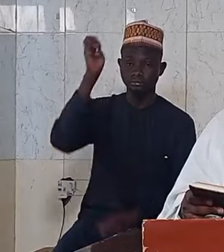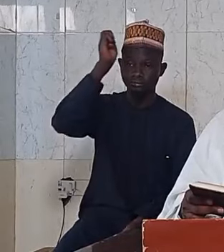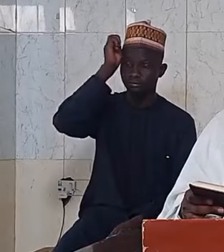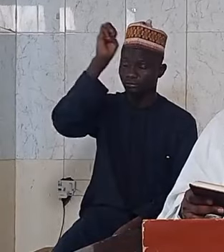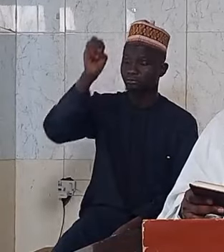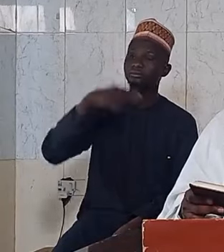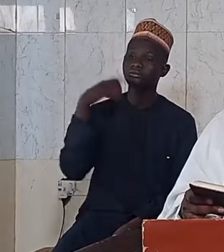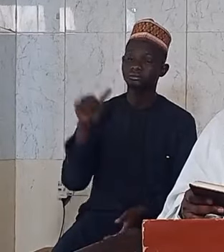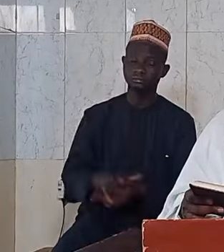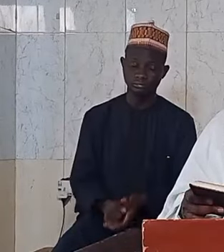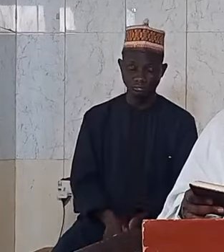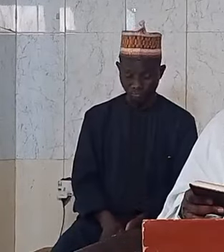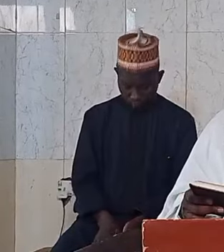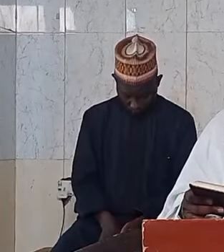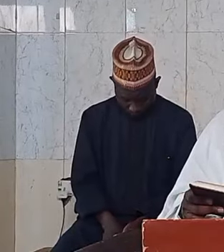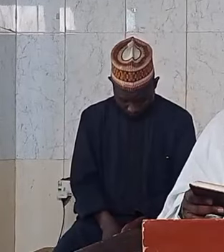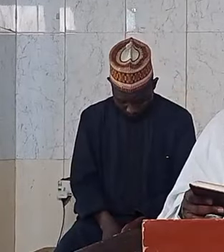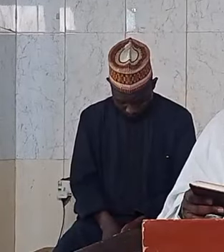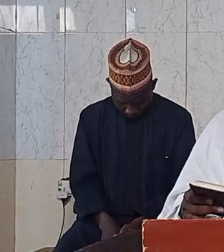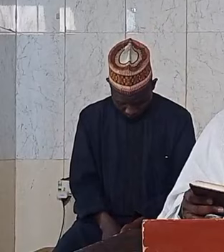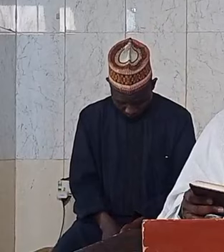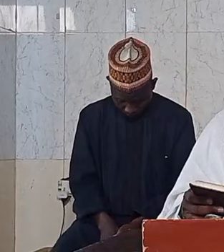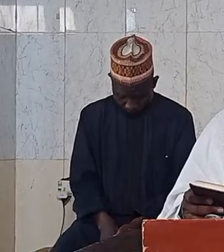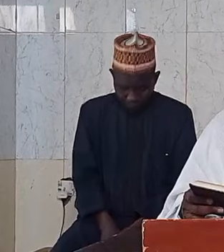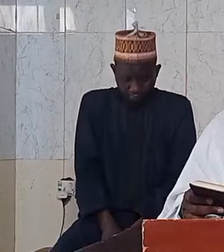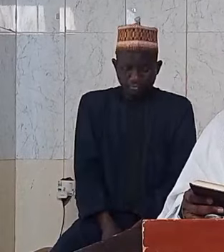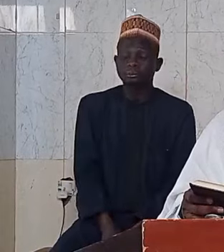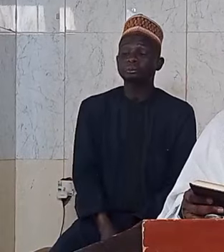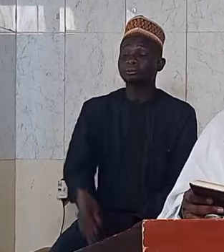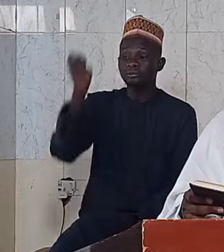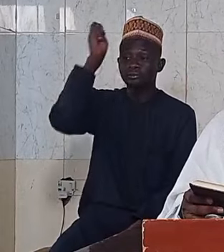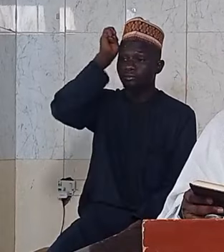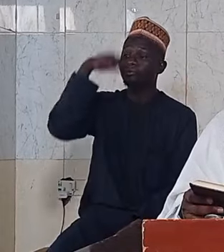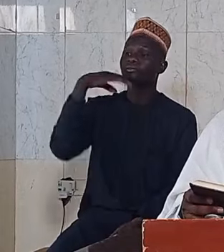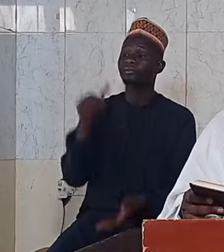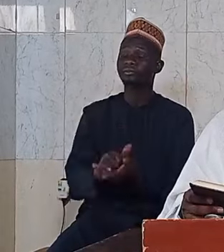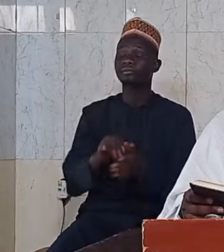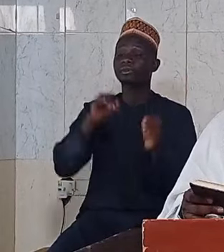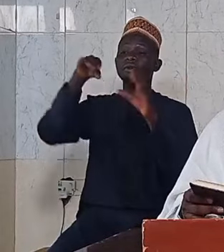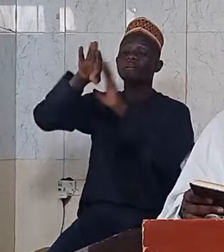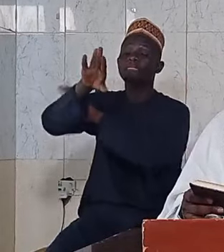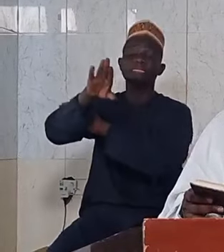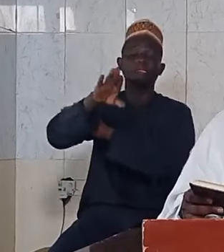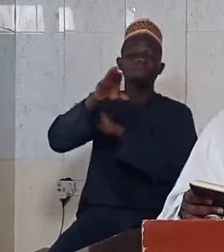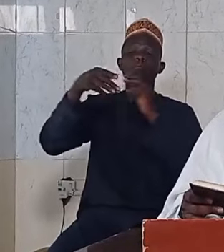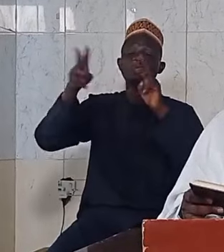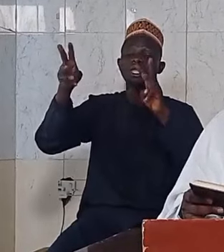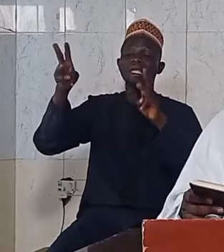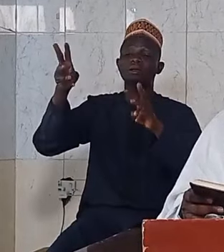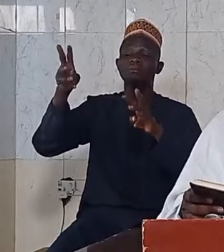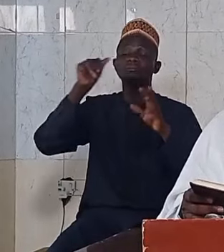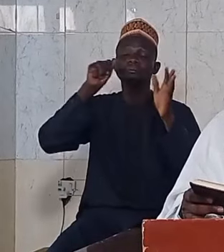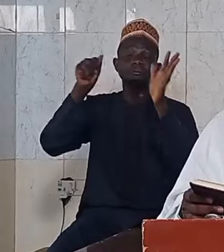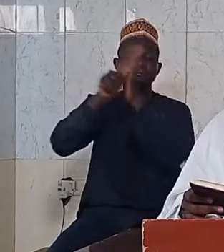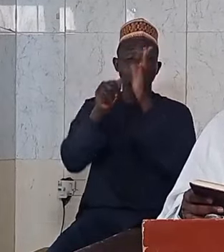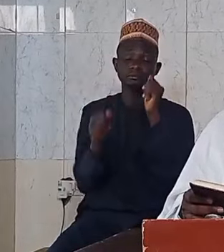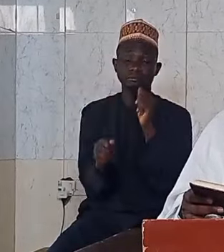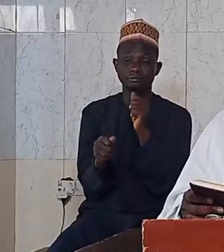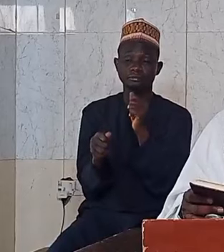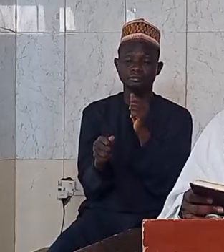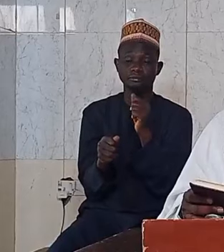kaidu suluku turuqil khafiyati shine shiga hanyoyi boyayyu